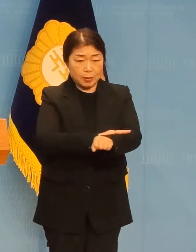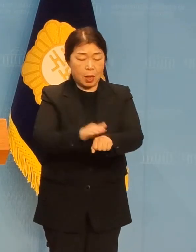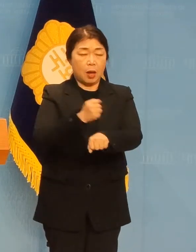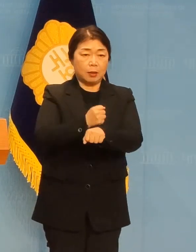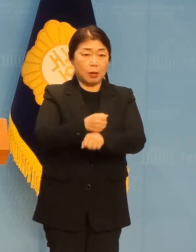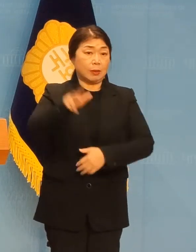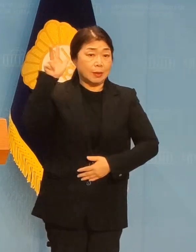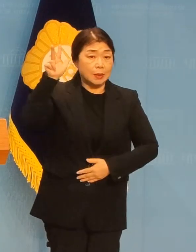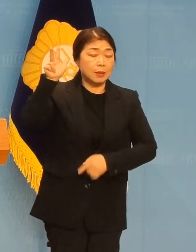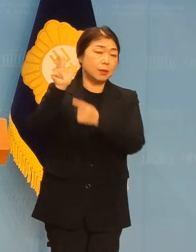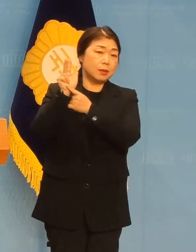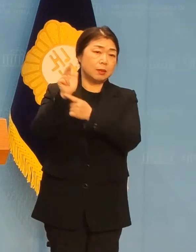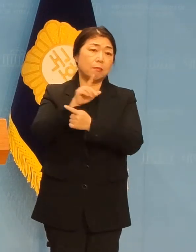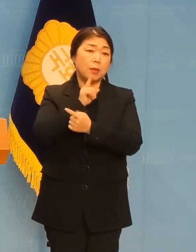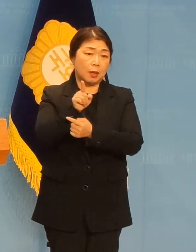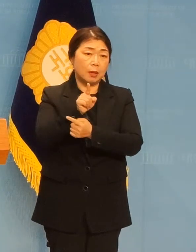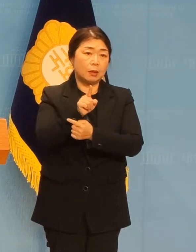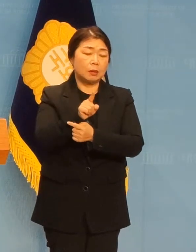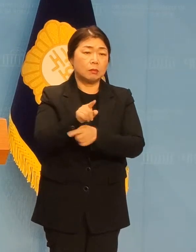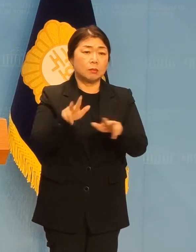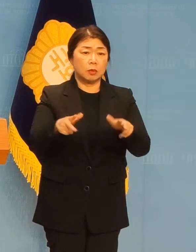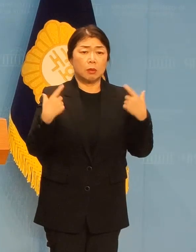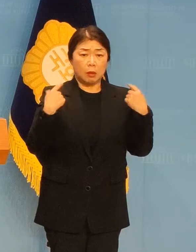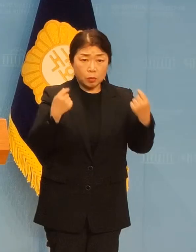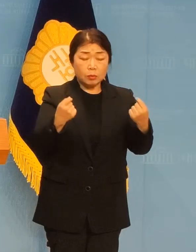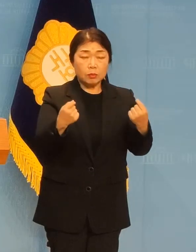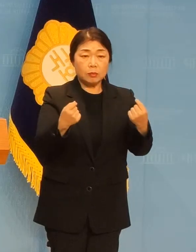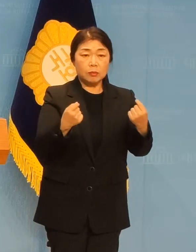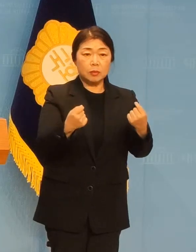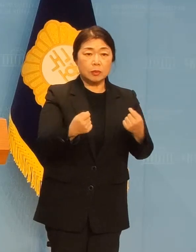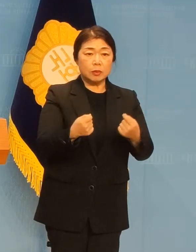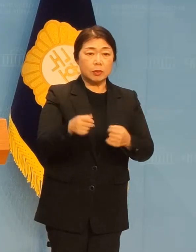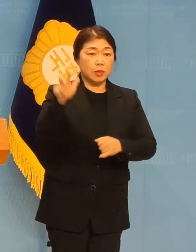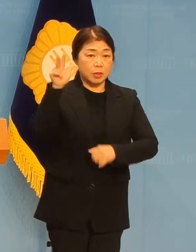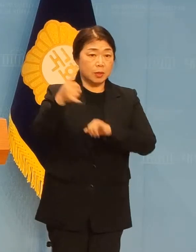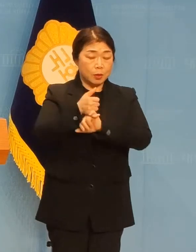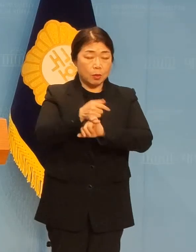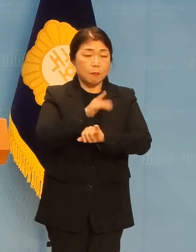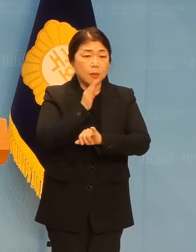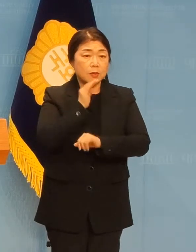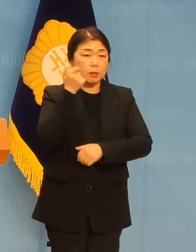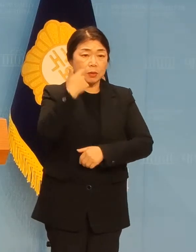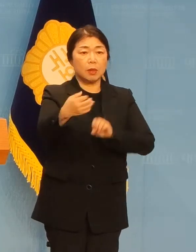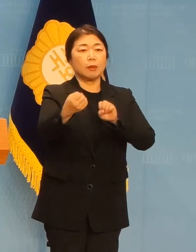하겠다는 말은 지금도 살아있는 약속인지 답변을